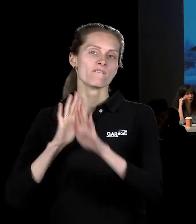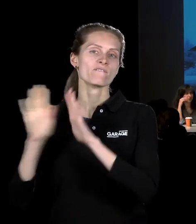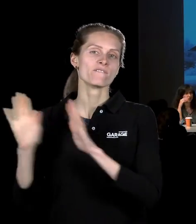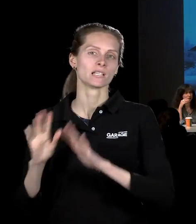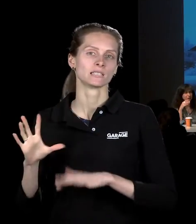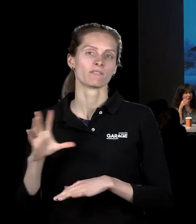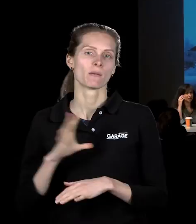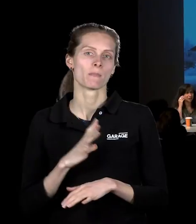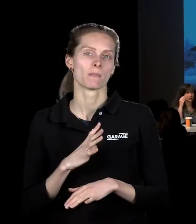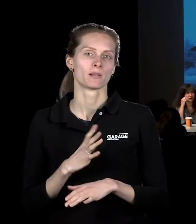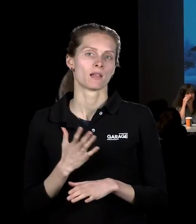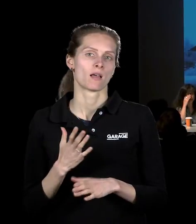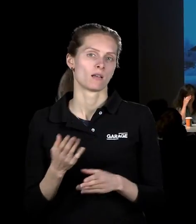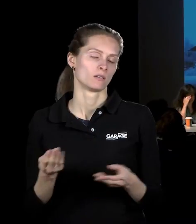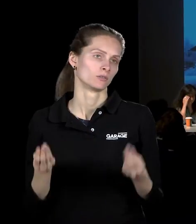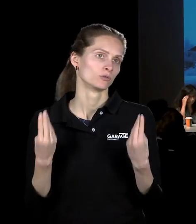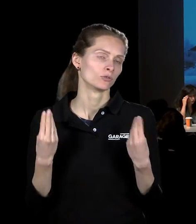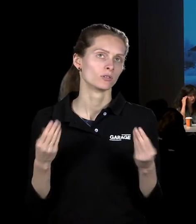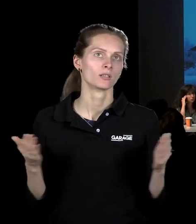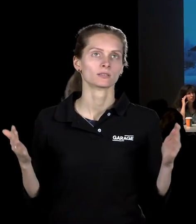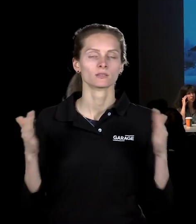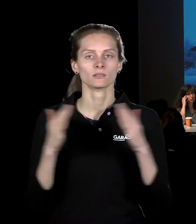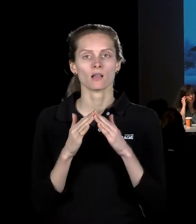в прекрасном здании,